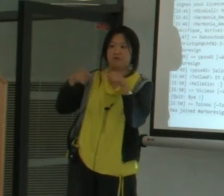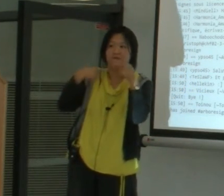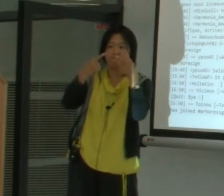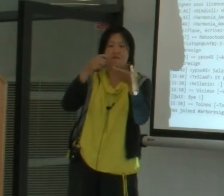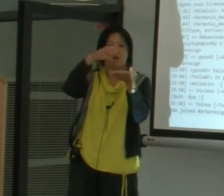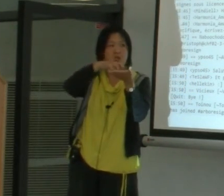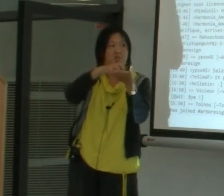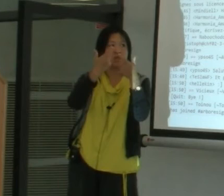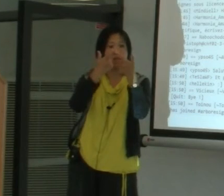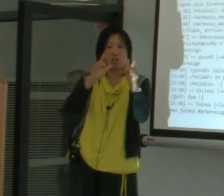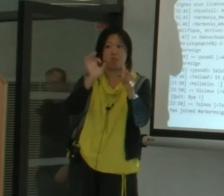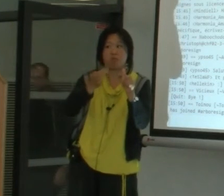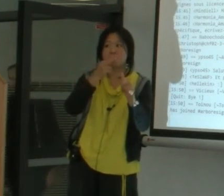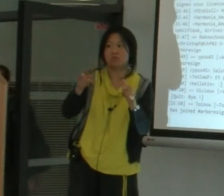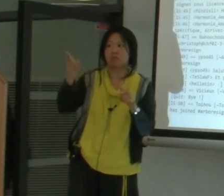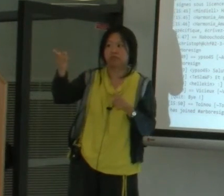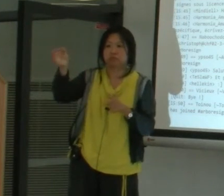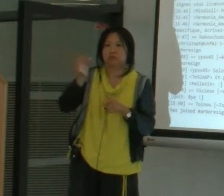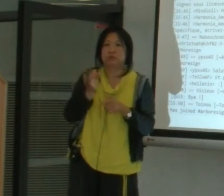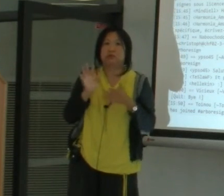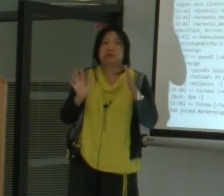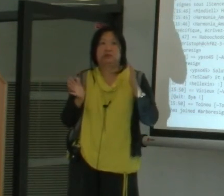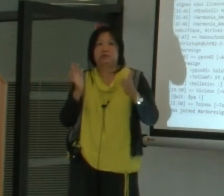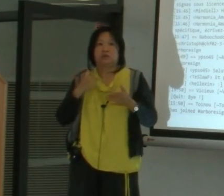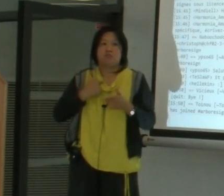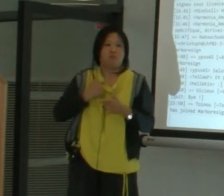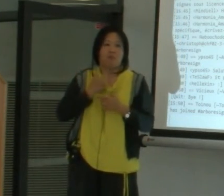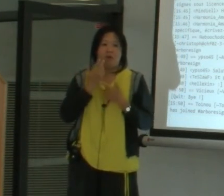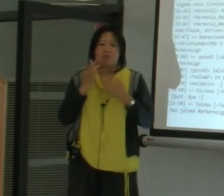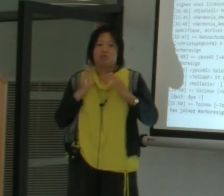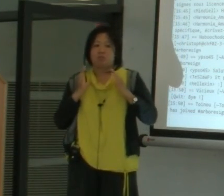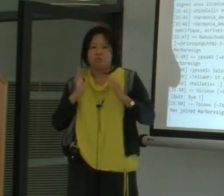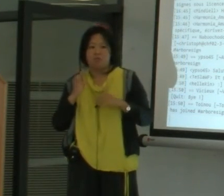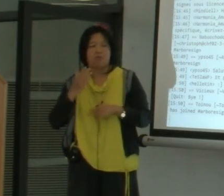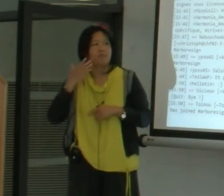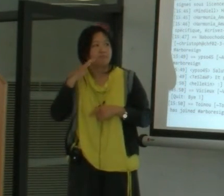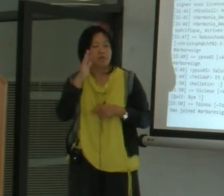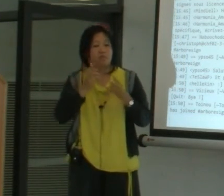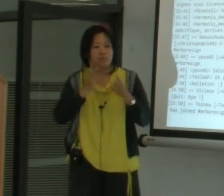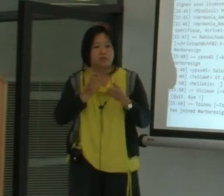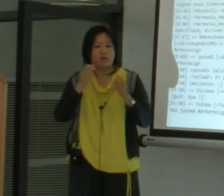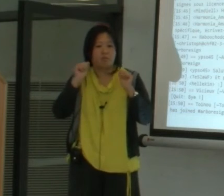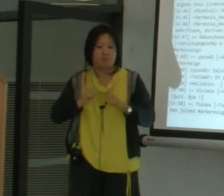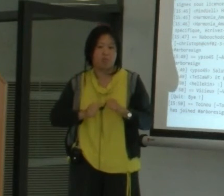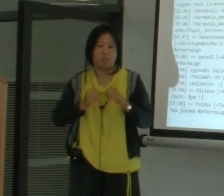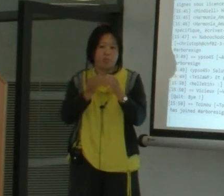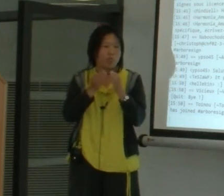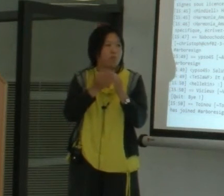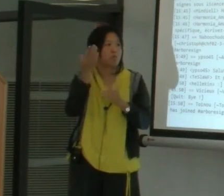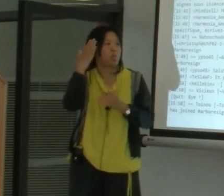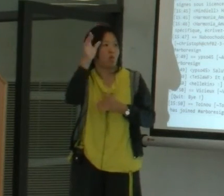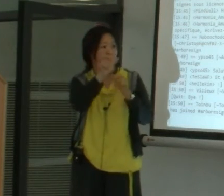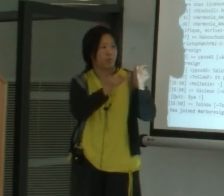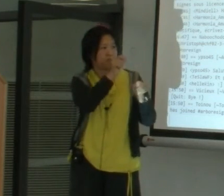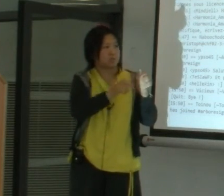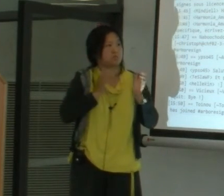Mais je peux poser la question pour savoir s'il y aura d'autres Wikidatiens qui pourront venir. Il y aura probablement d'autres gens, pas moi, c'est